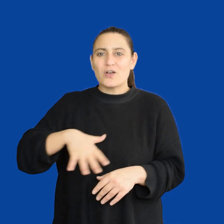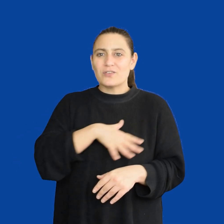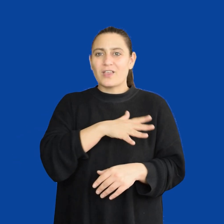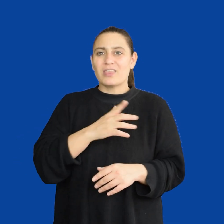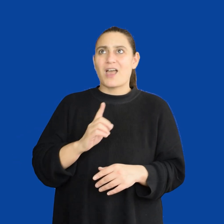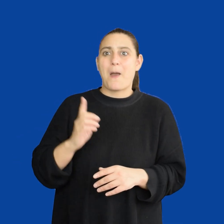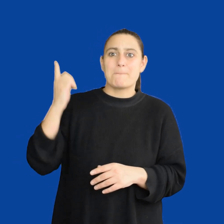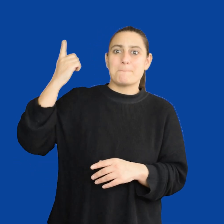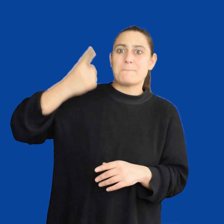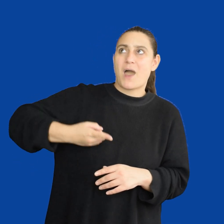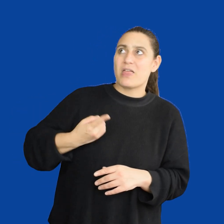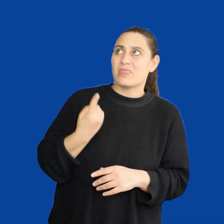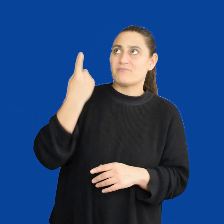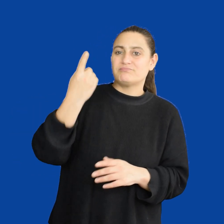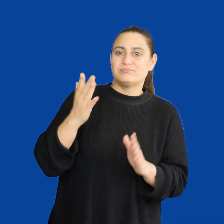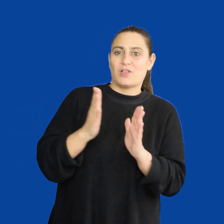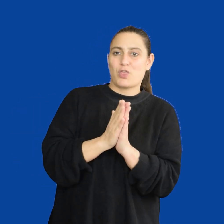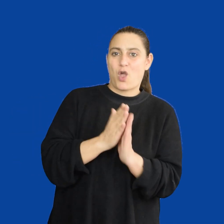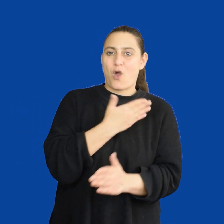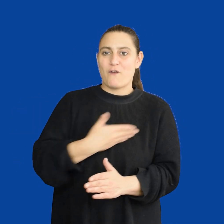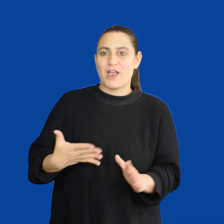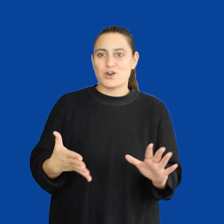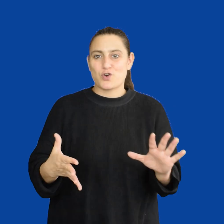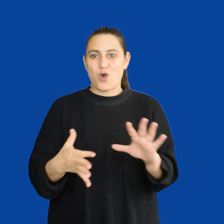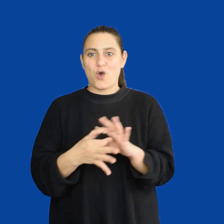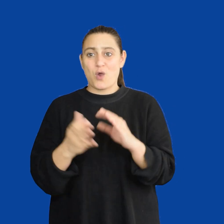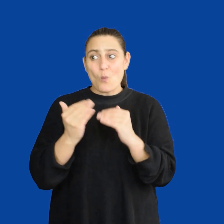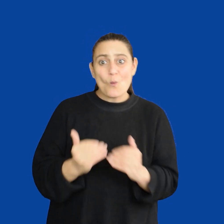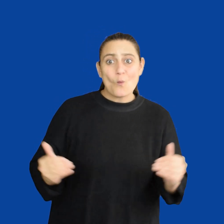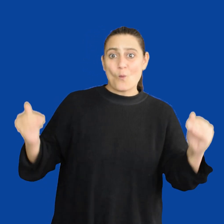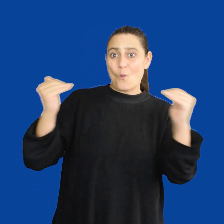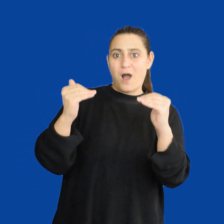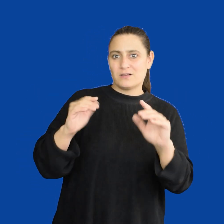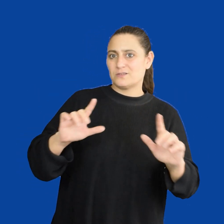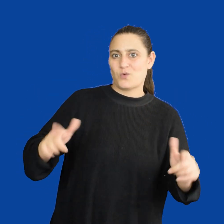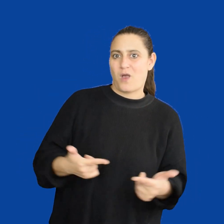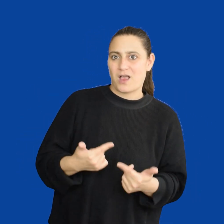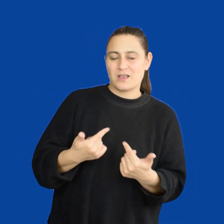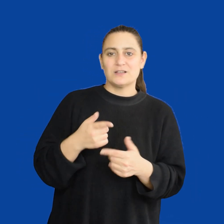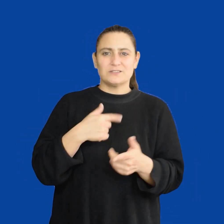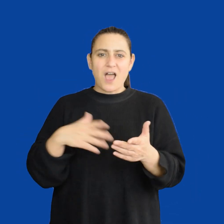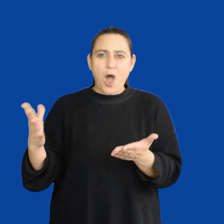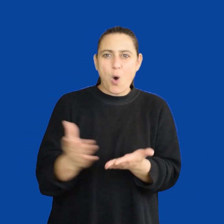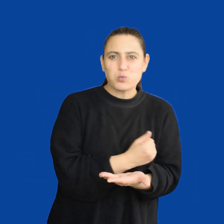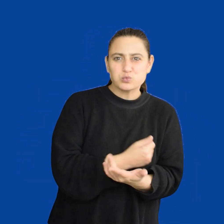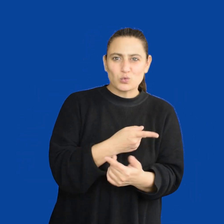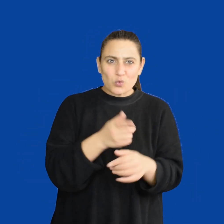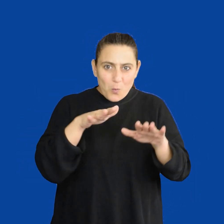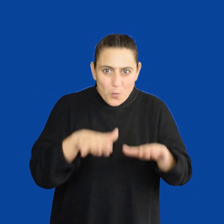sociedad teocrática, cuya religión prohíbe la igualdad entre el fiel y el hereje, los abusos hacia estos últimos